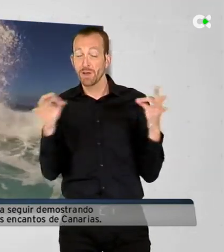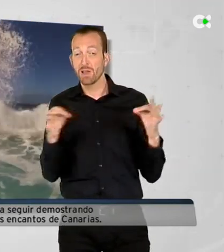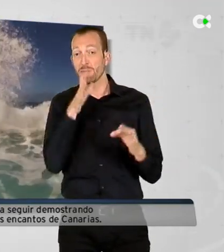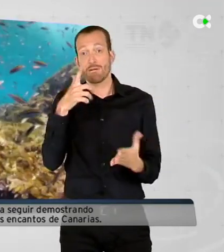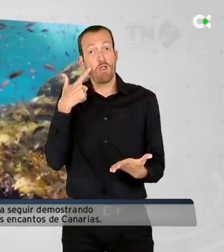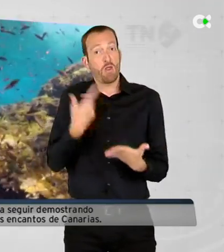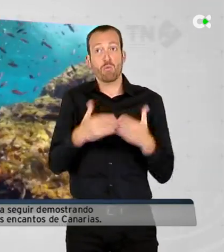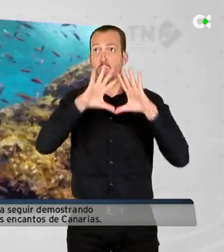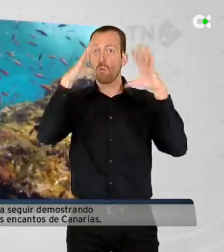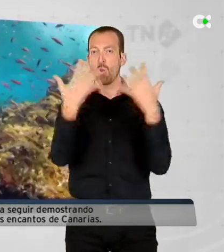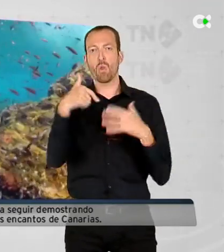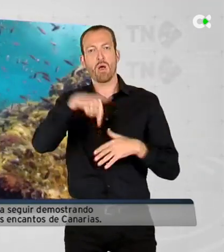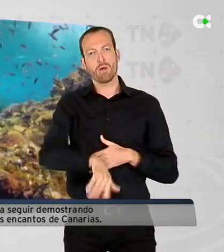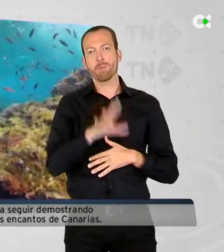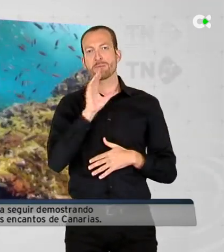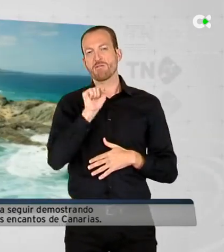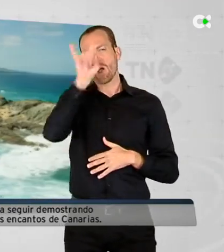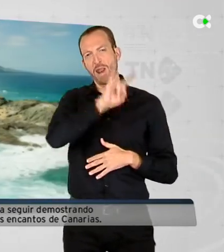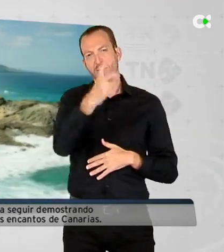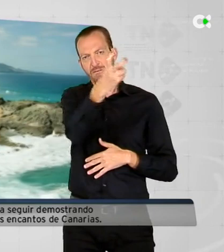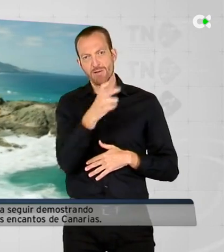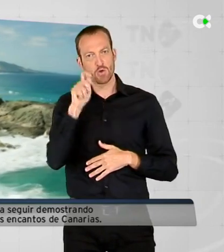demostrando al mundo los encantos de Canarias